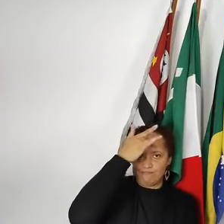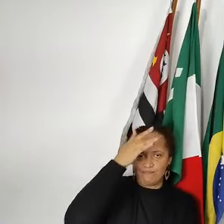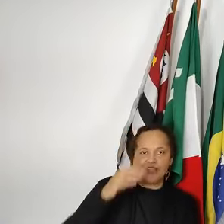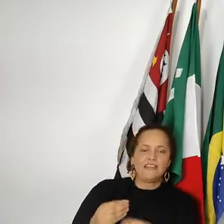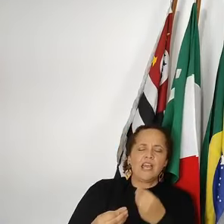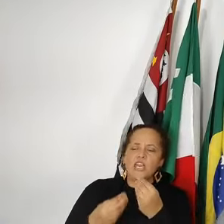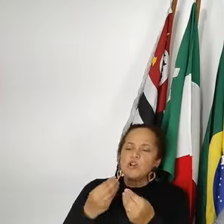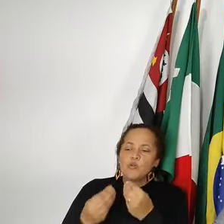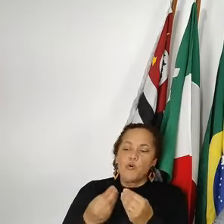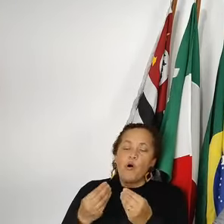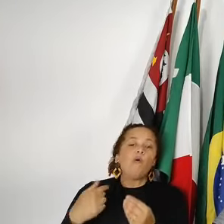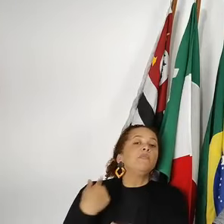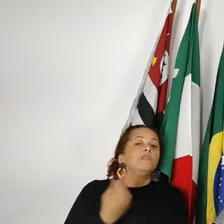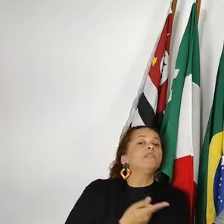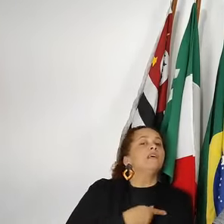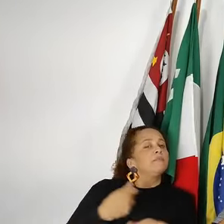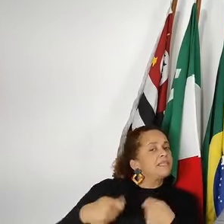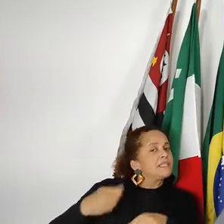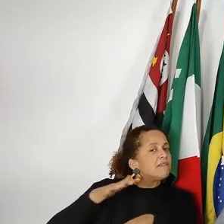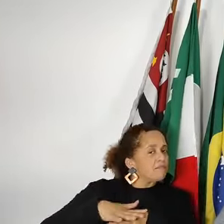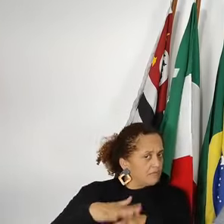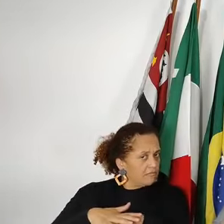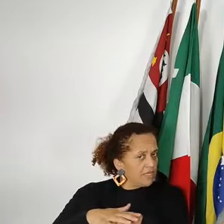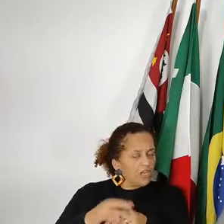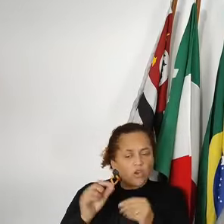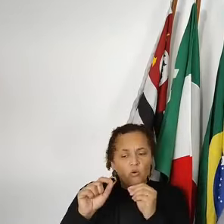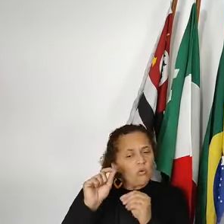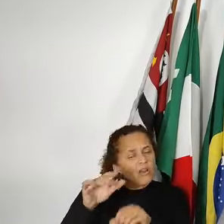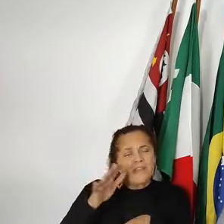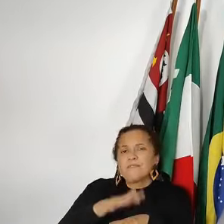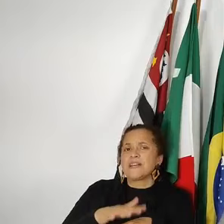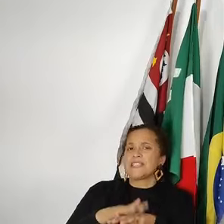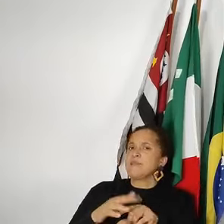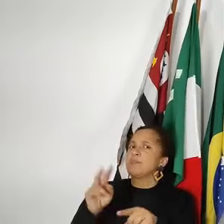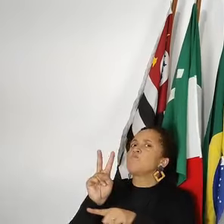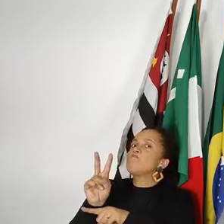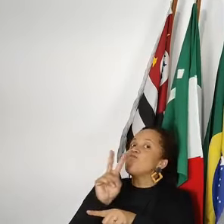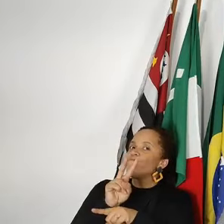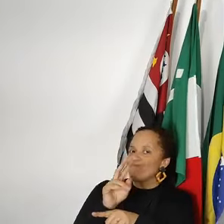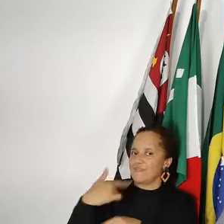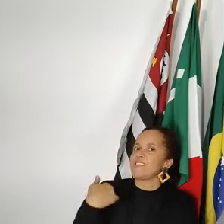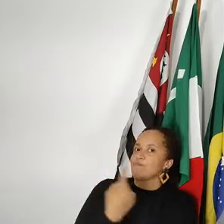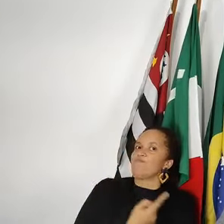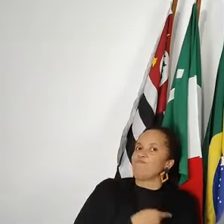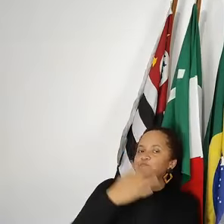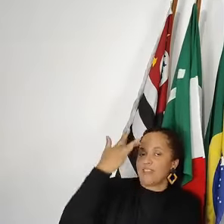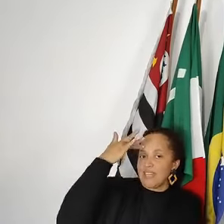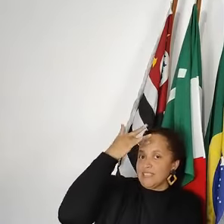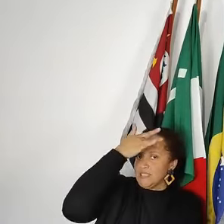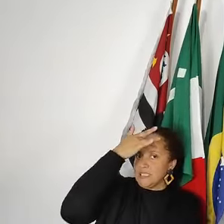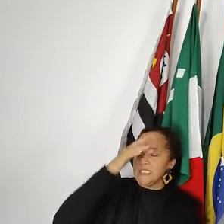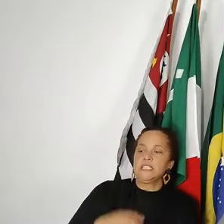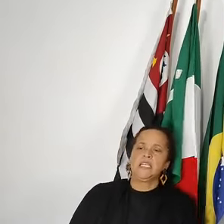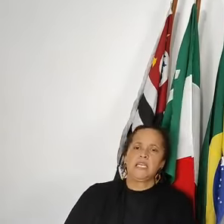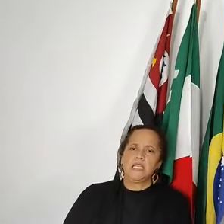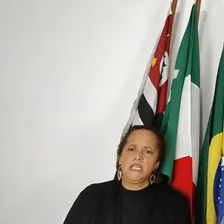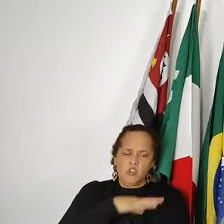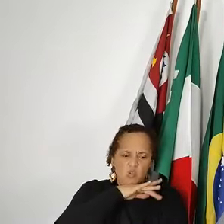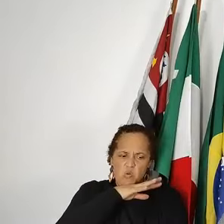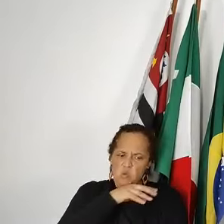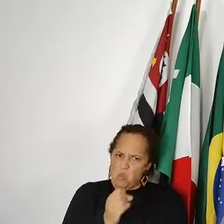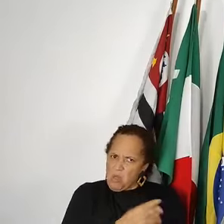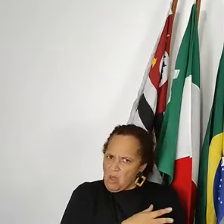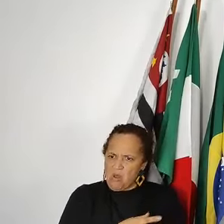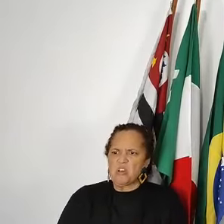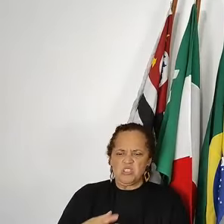nosso papel, né? O que nós devemos fazer para blindar a nossa mente dessas notícias, das más notícias, desse